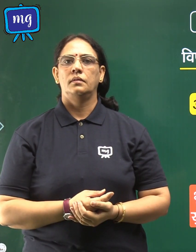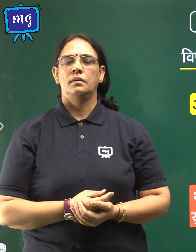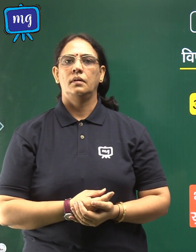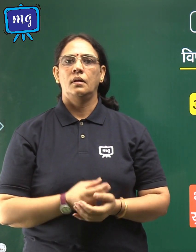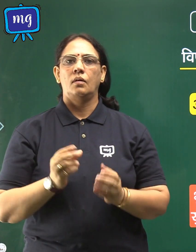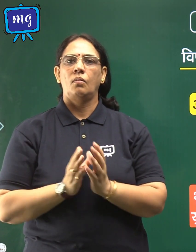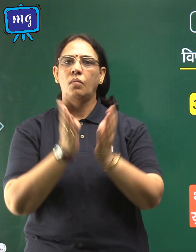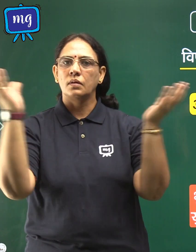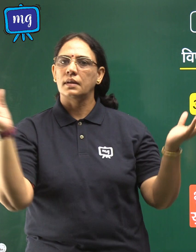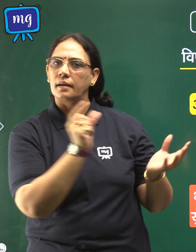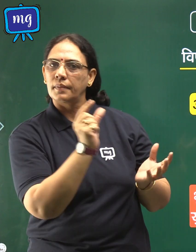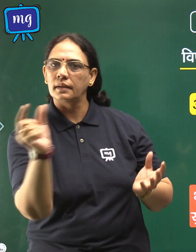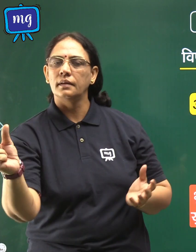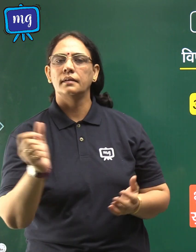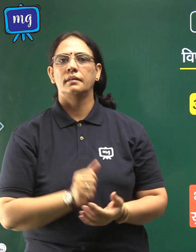बहुपद